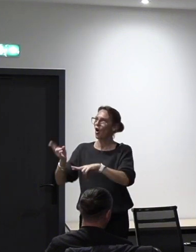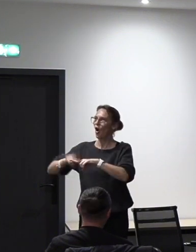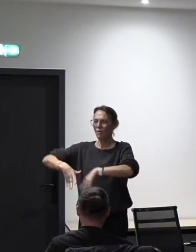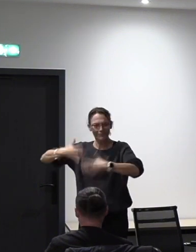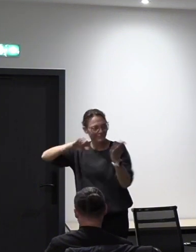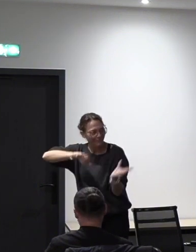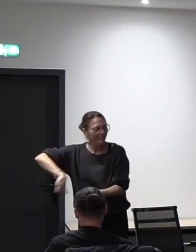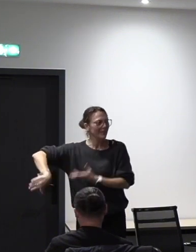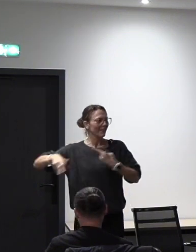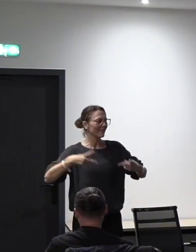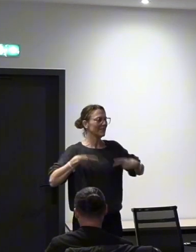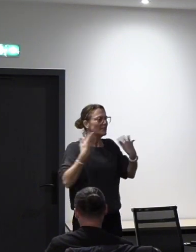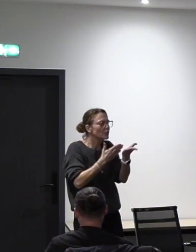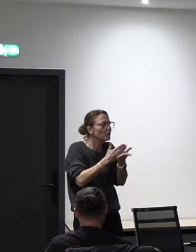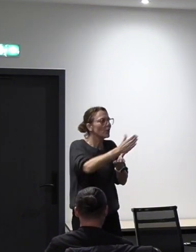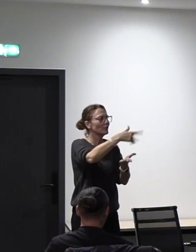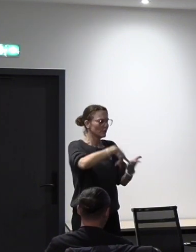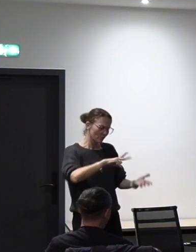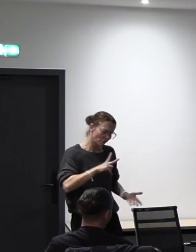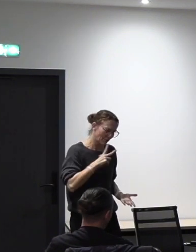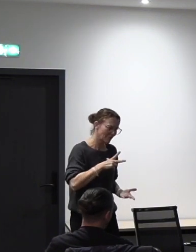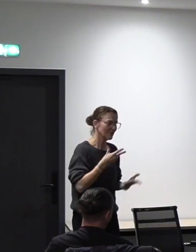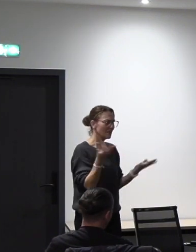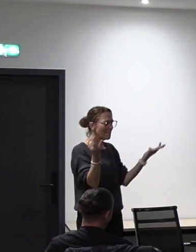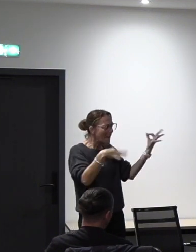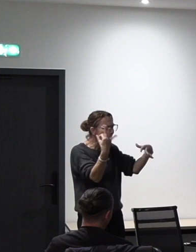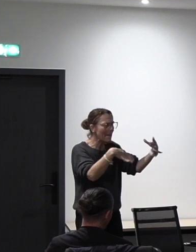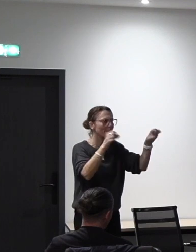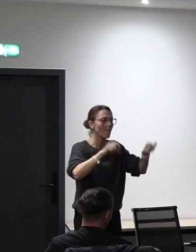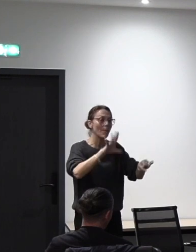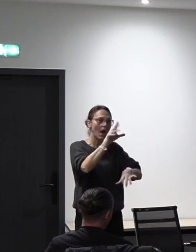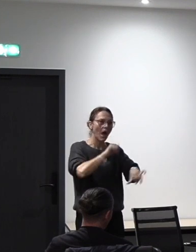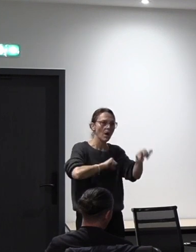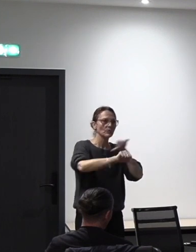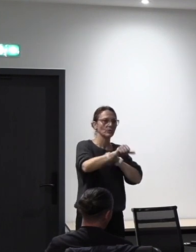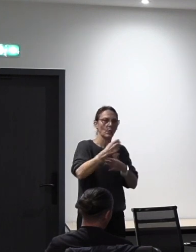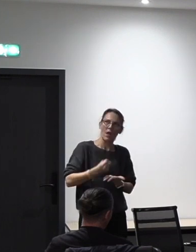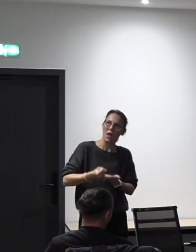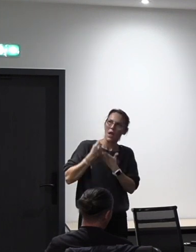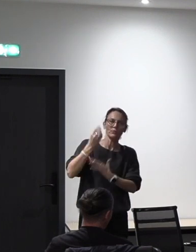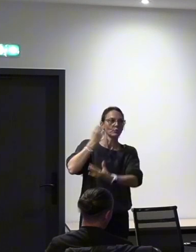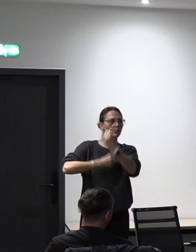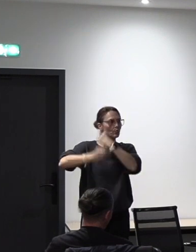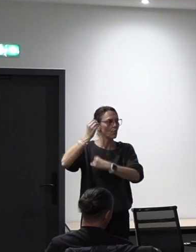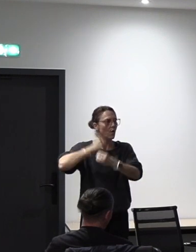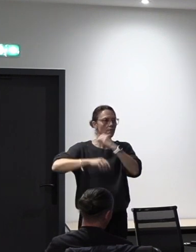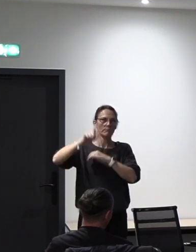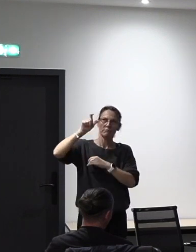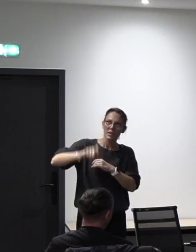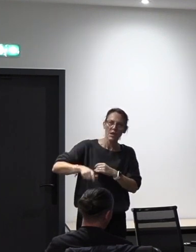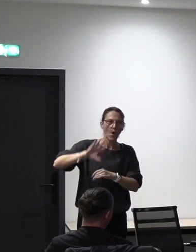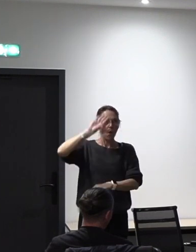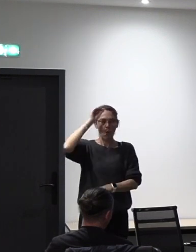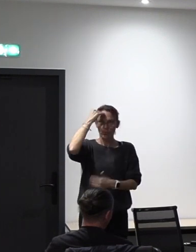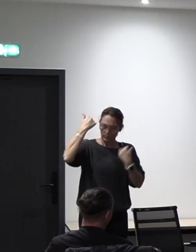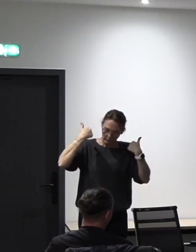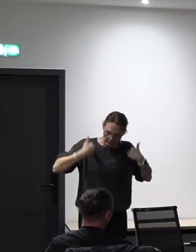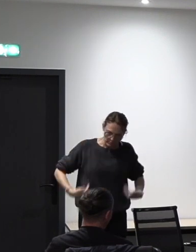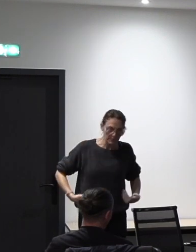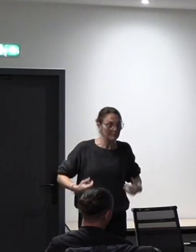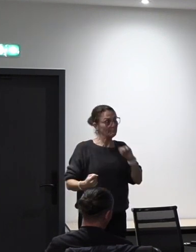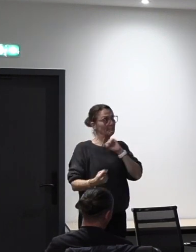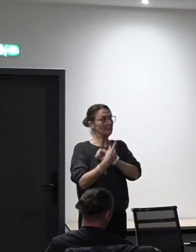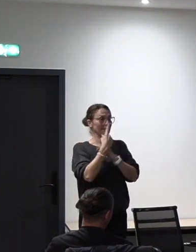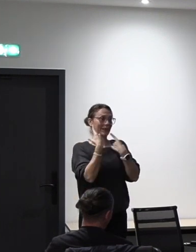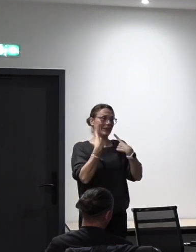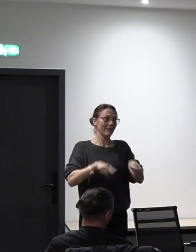du sens à sa vie, c'est-à-dire exister, à condition qu'il y ait des soignants, des personnes qui veuillent bien prendre en compte ma petite